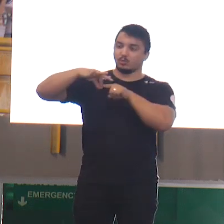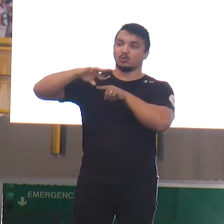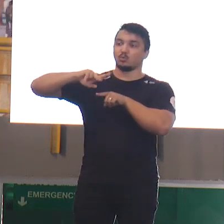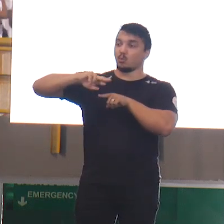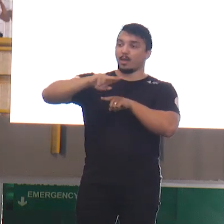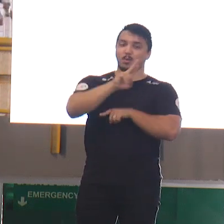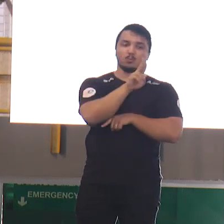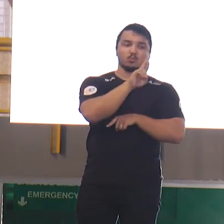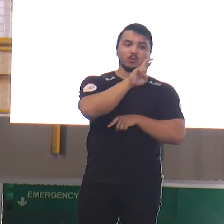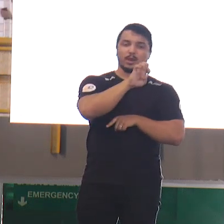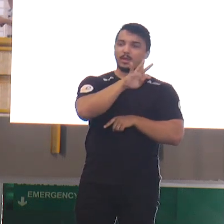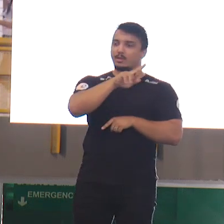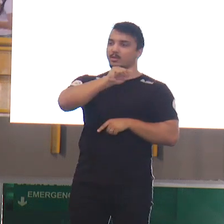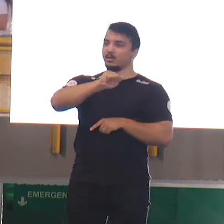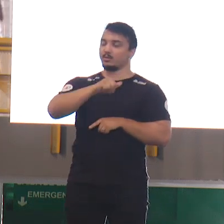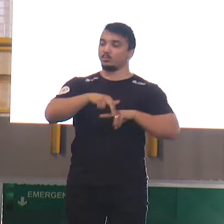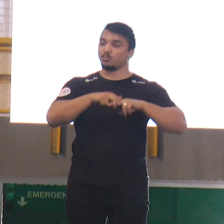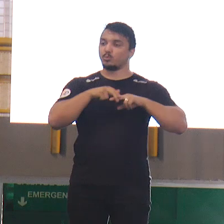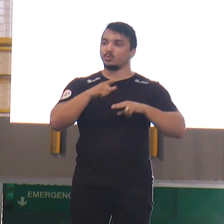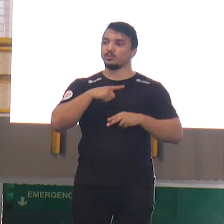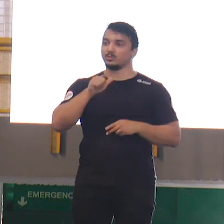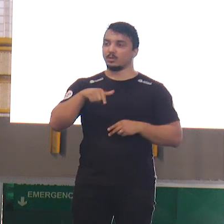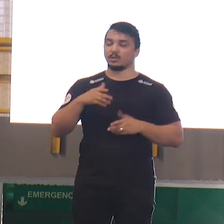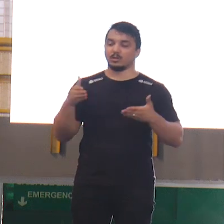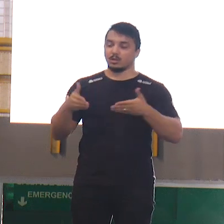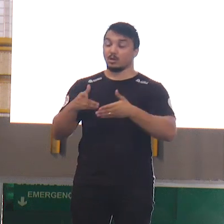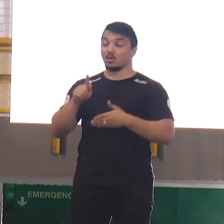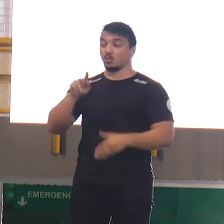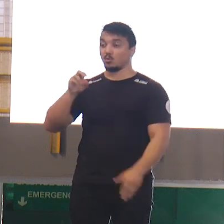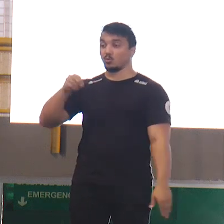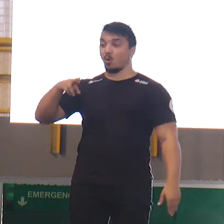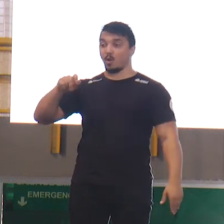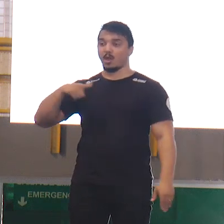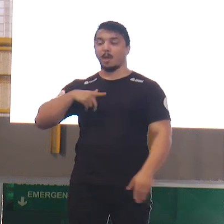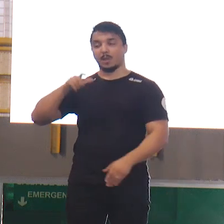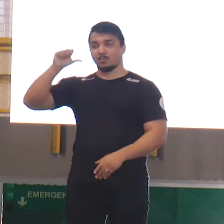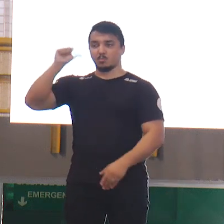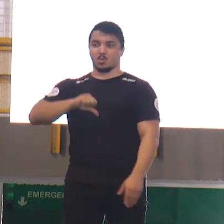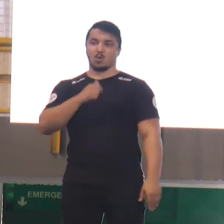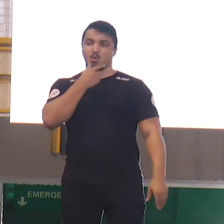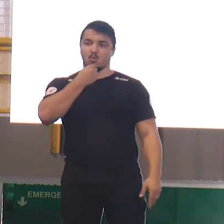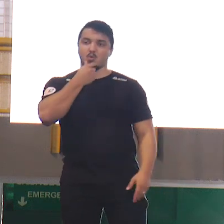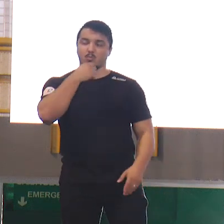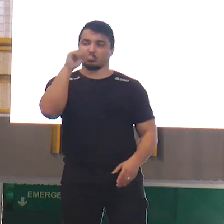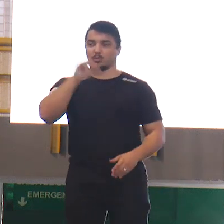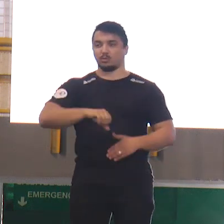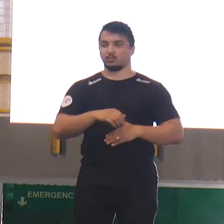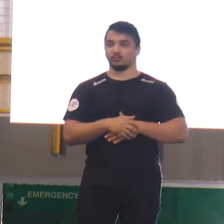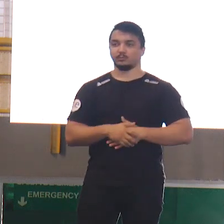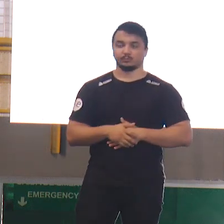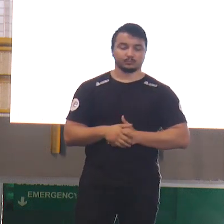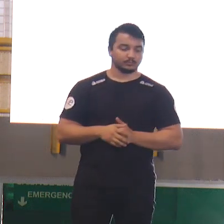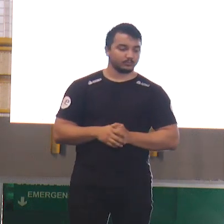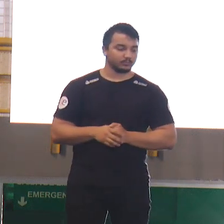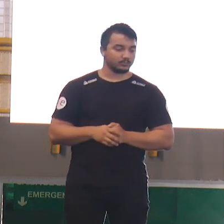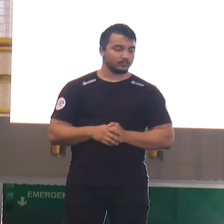canal da uretra. É por isso que no homem a gonorreia e a blenorragia é muito mais